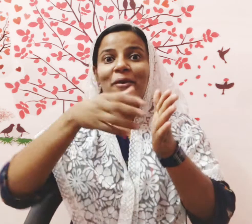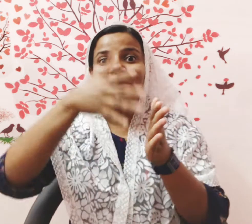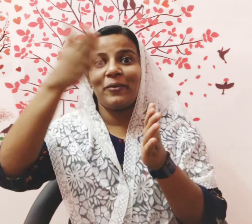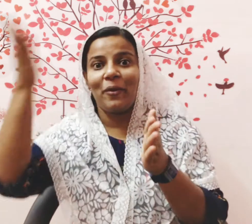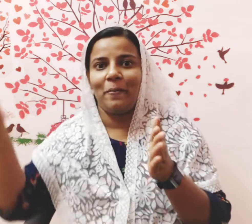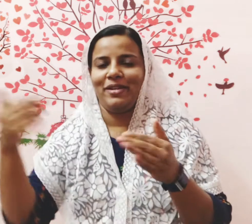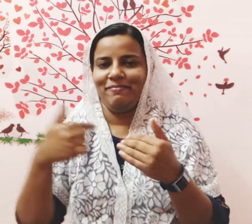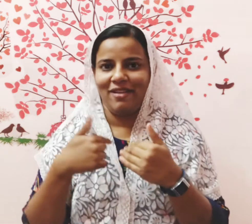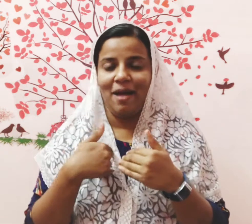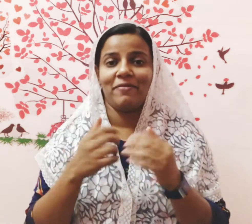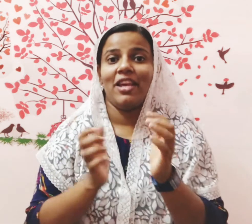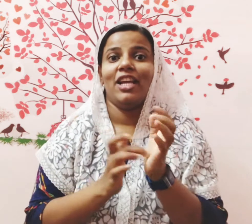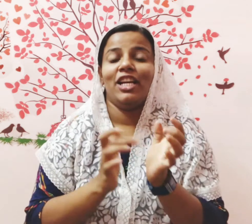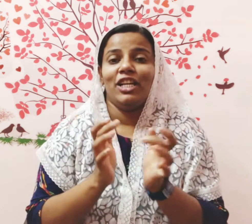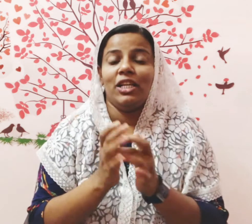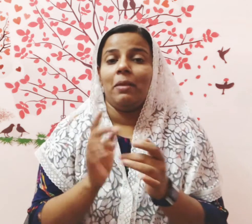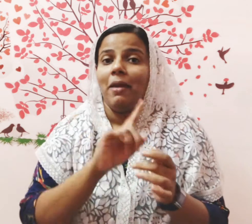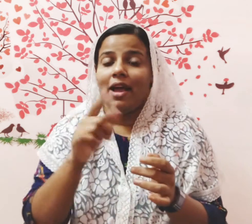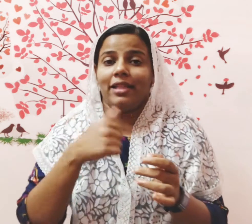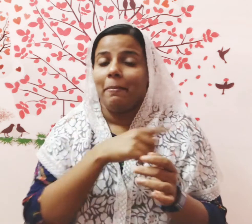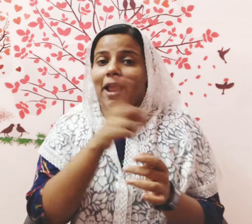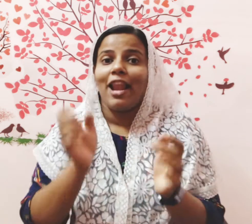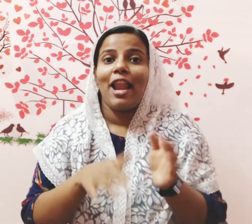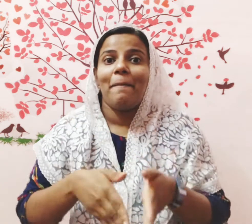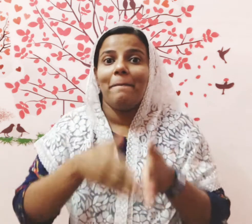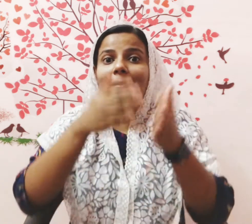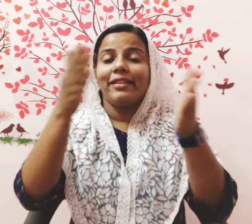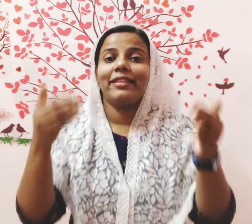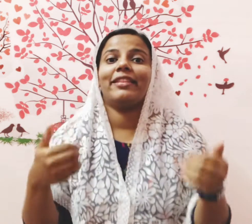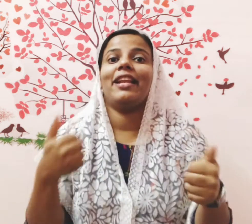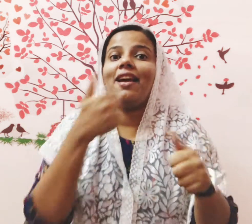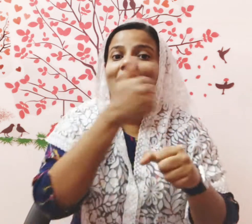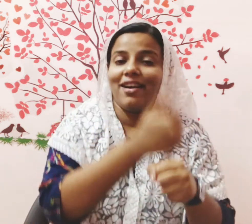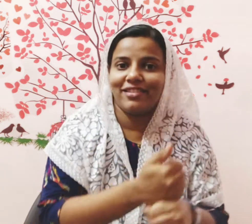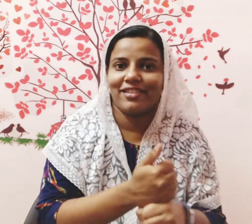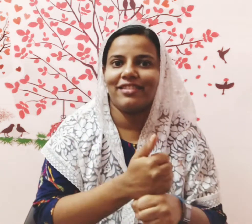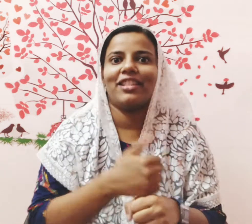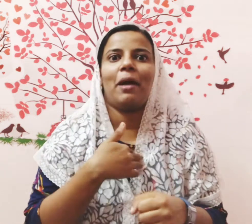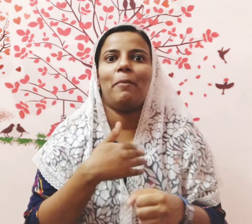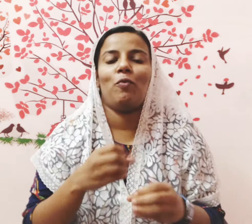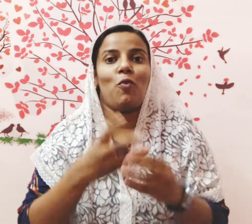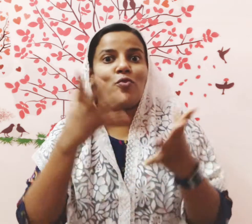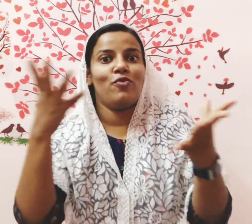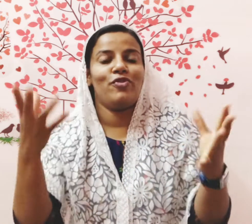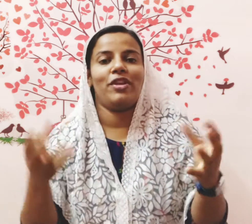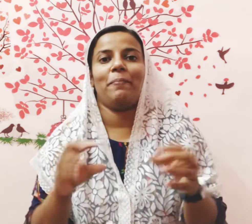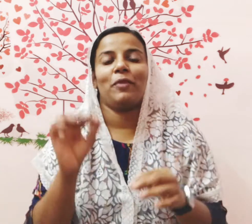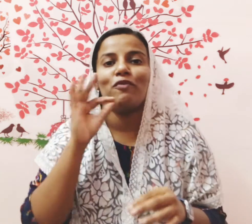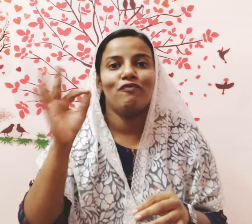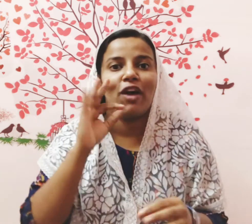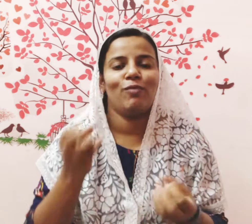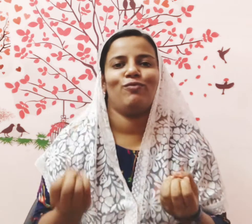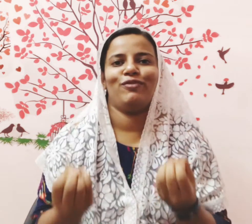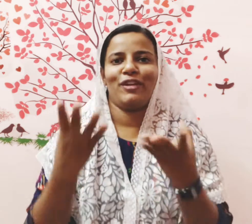ഒരുത്തൻ എന്നിലും ഞാൻ അവനിലും വസിക്കുന്നുവെങ്കിൽ അവൻ വളരെ ഫലം കായ്ക്കും. എന്നെ പിരിഞ്ഞ് നിങ്ങൾക്ക് ഒന്നും ചെയ്യുവാൻ